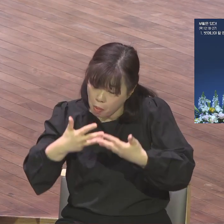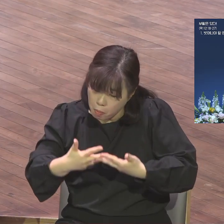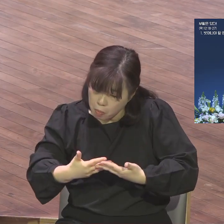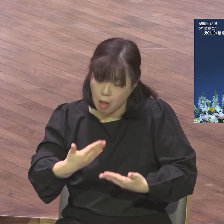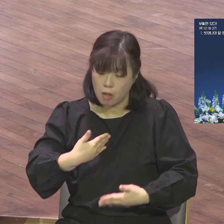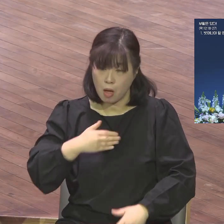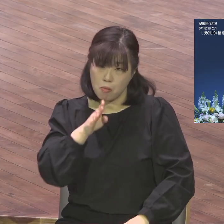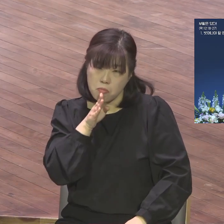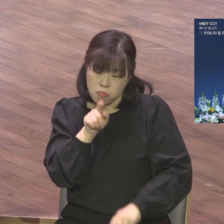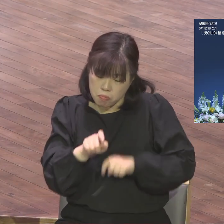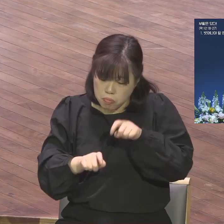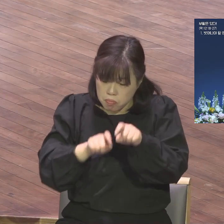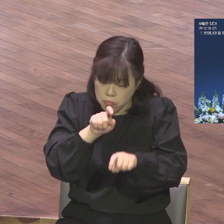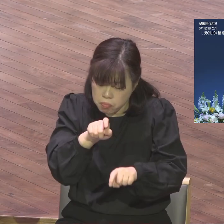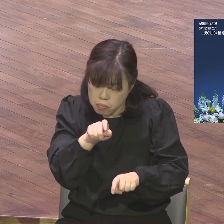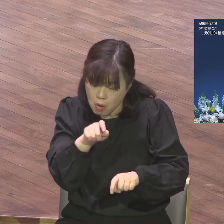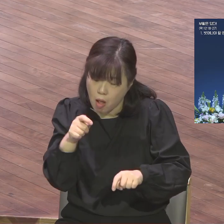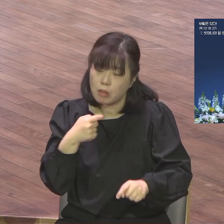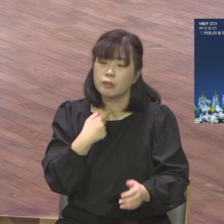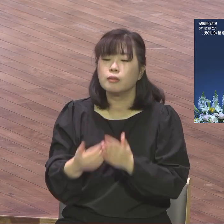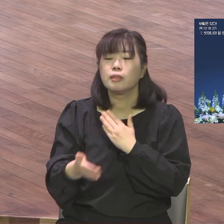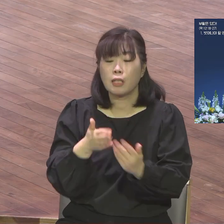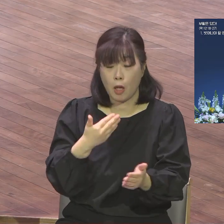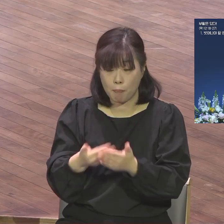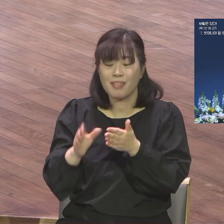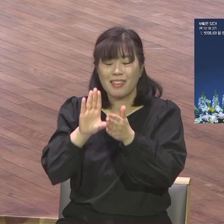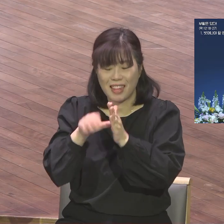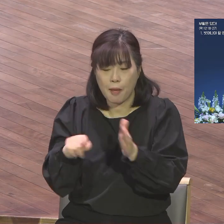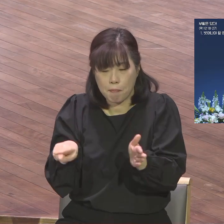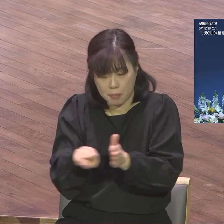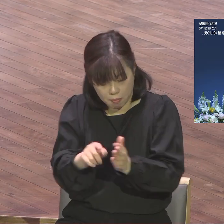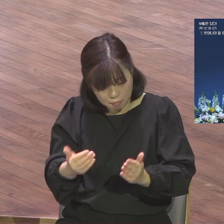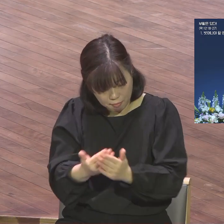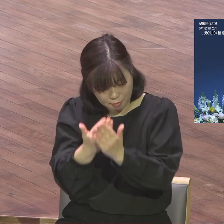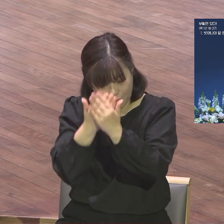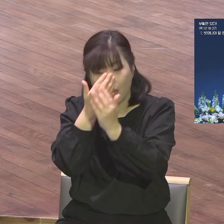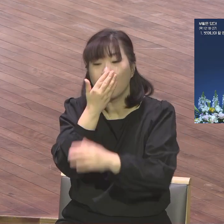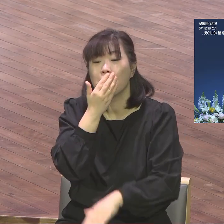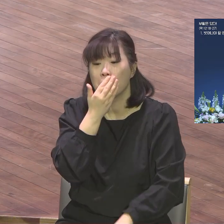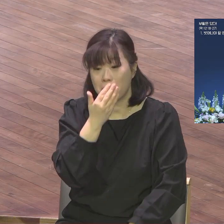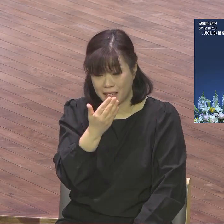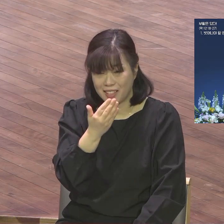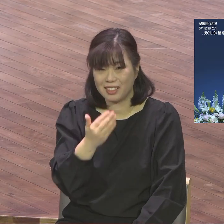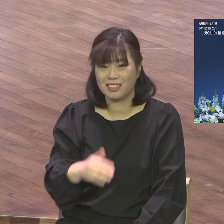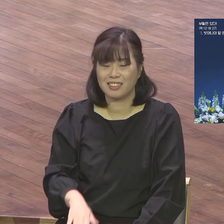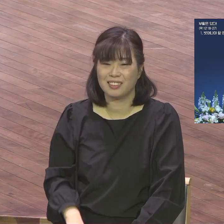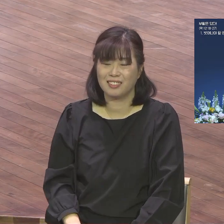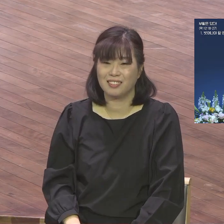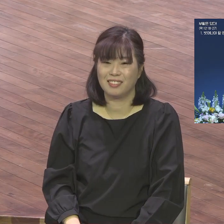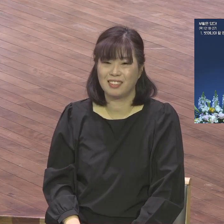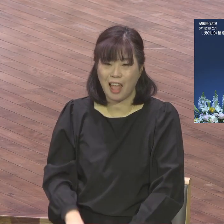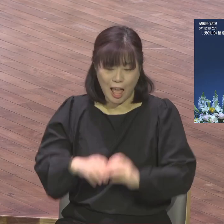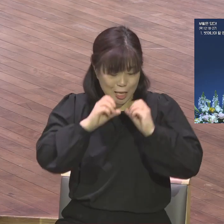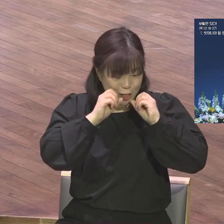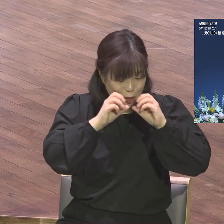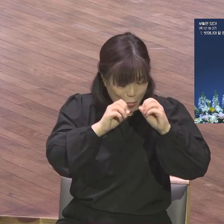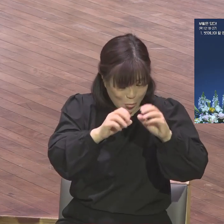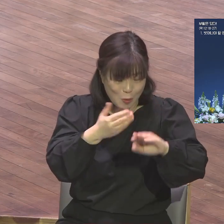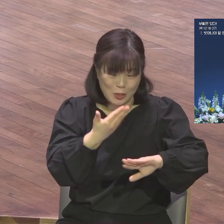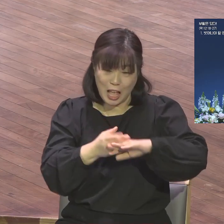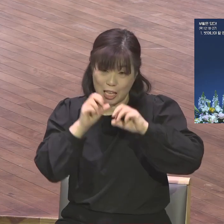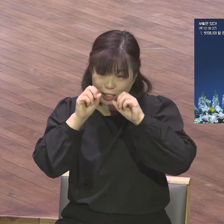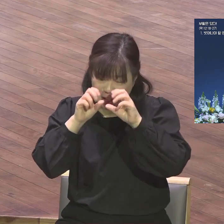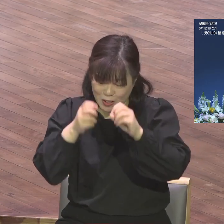있다. 체험이서 하나님이 살아계신 것을 전도면 전교, 선도, 성교면 성교, 기도면 기도, 헌신이면